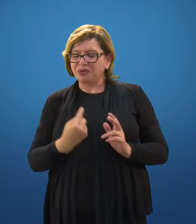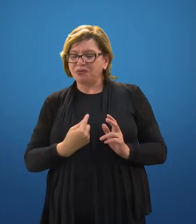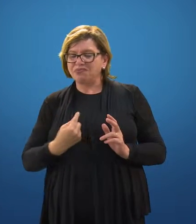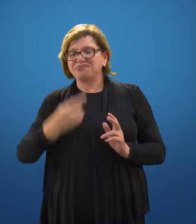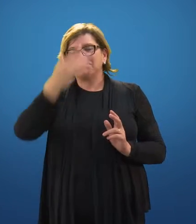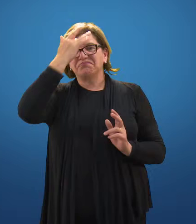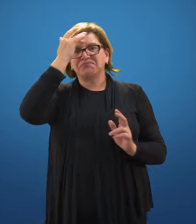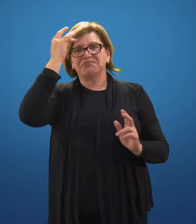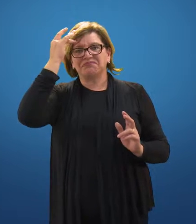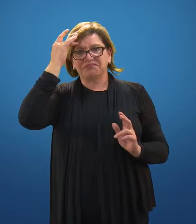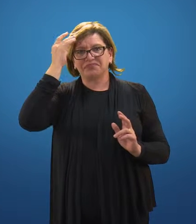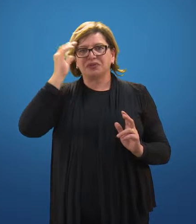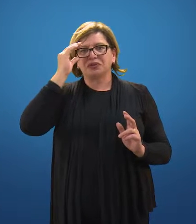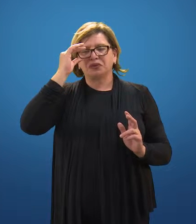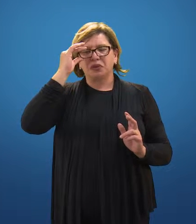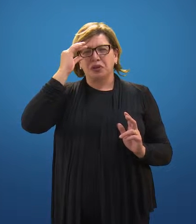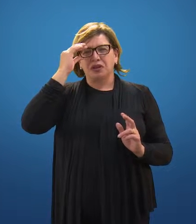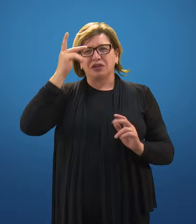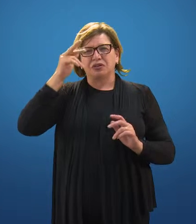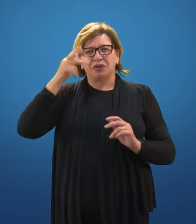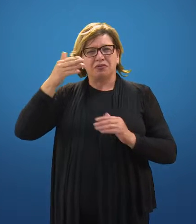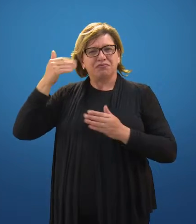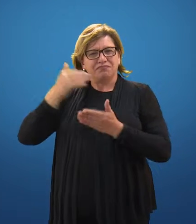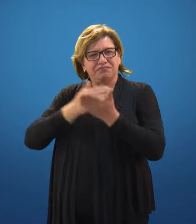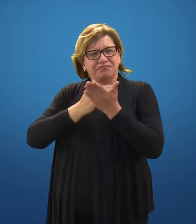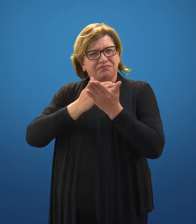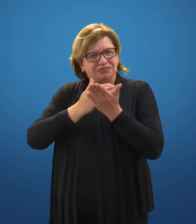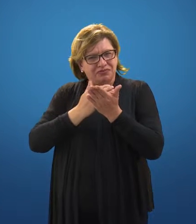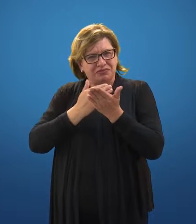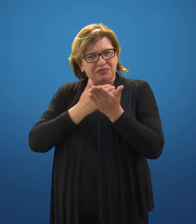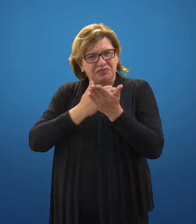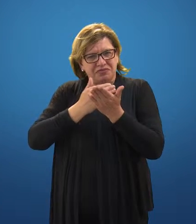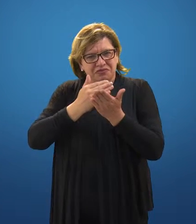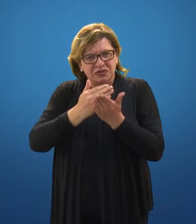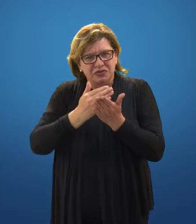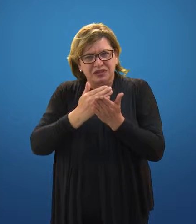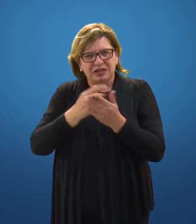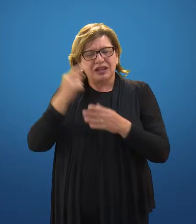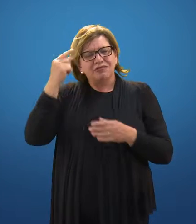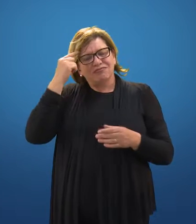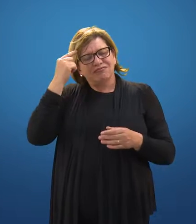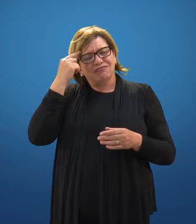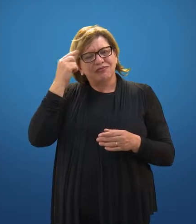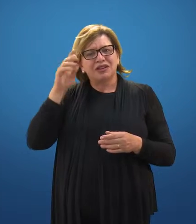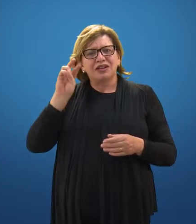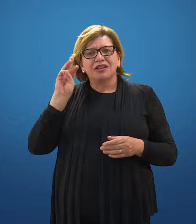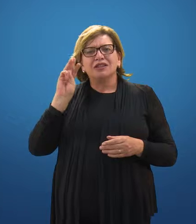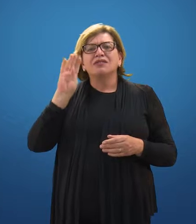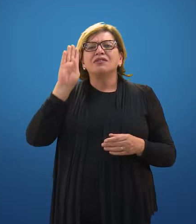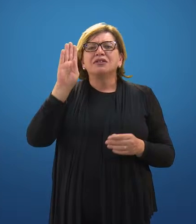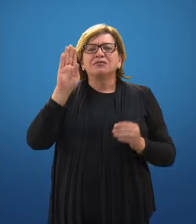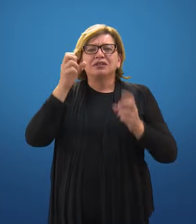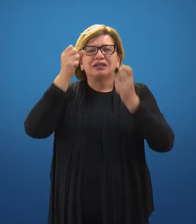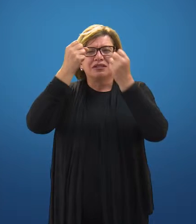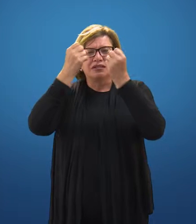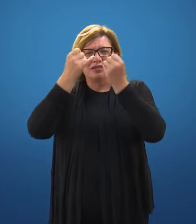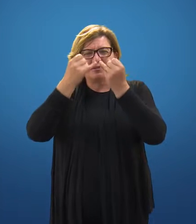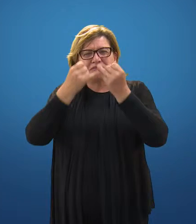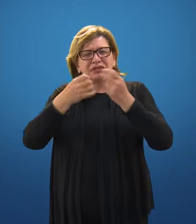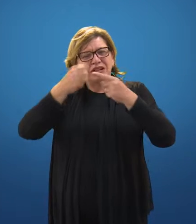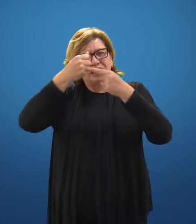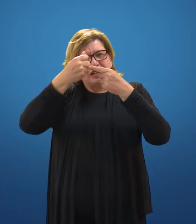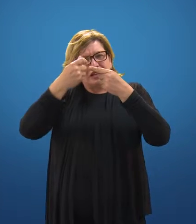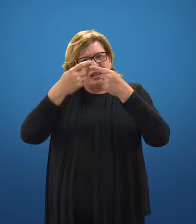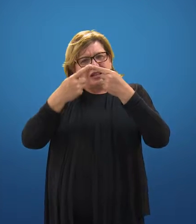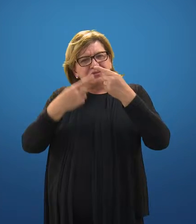Como foi iniciado a nossa fala aqui sobre a racionalização de Weber, Weber traz alguns